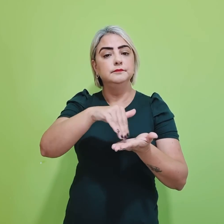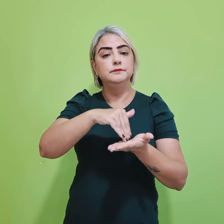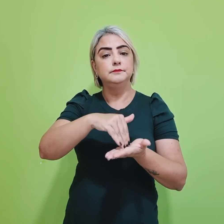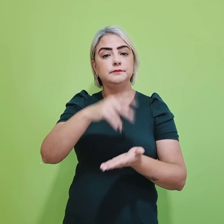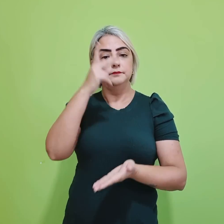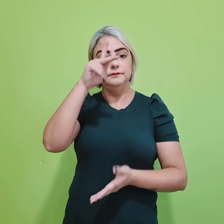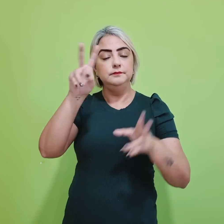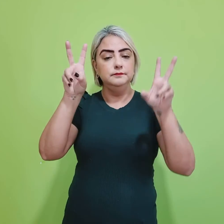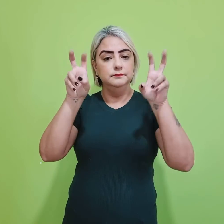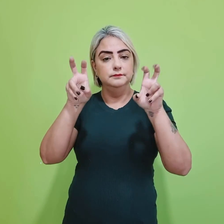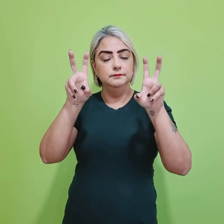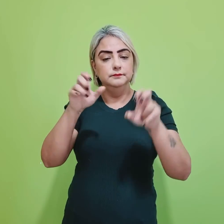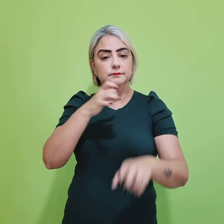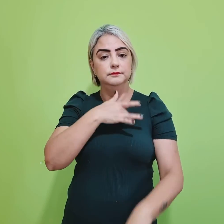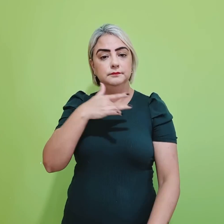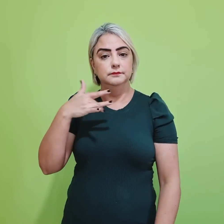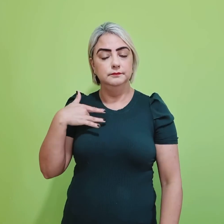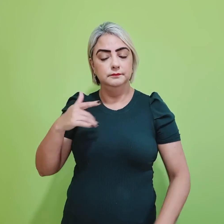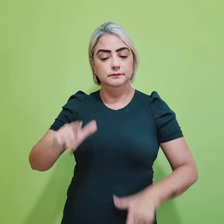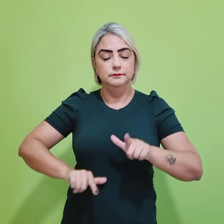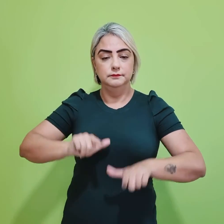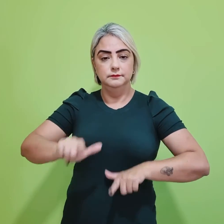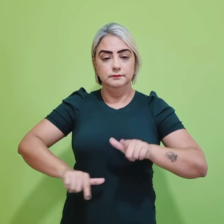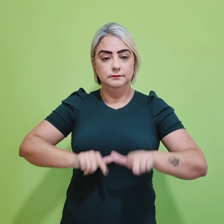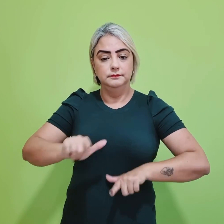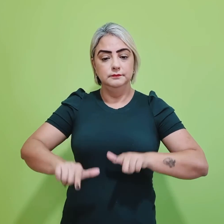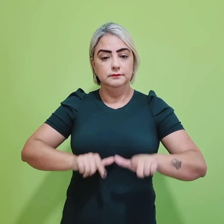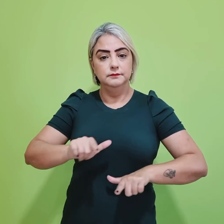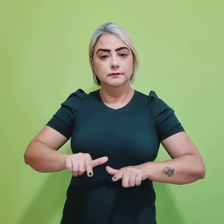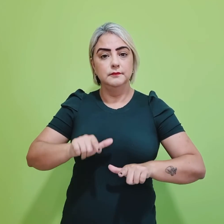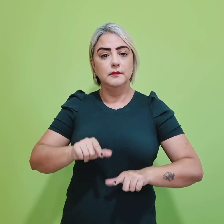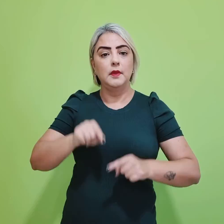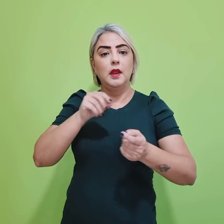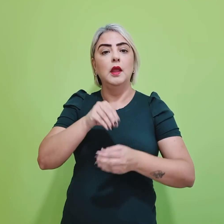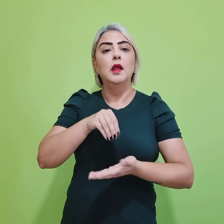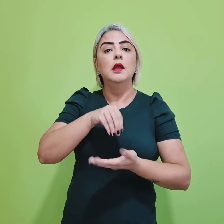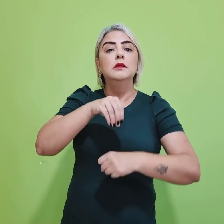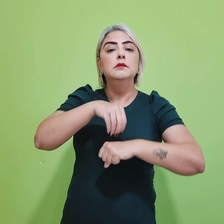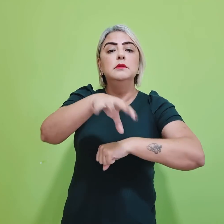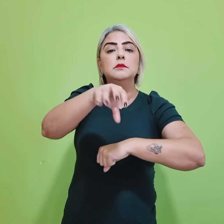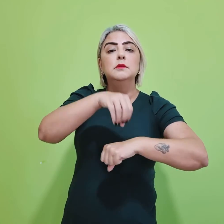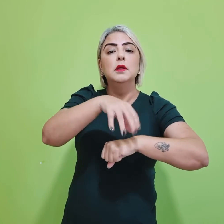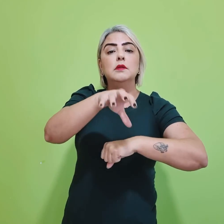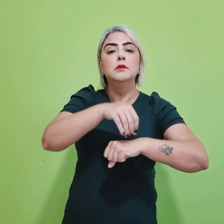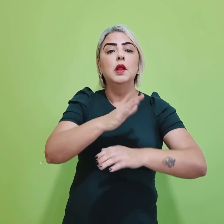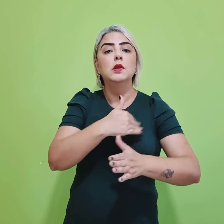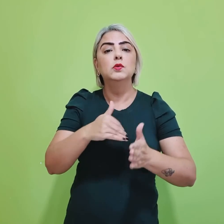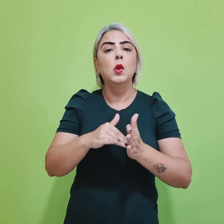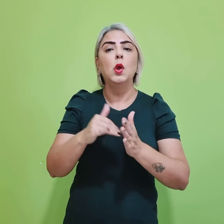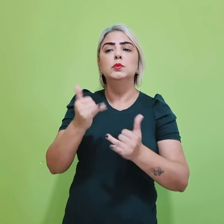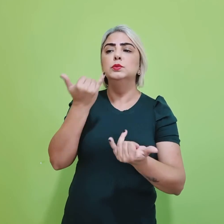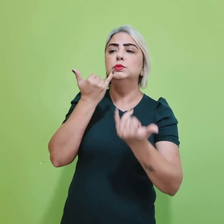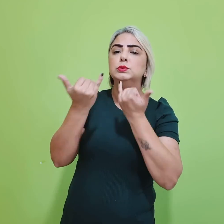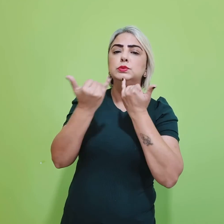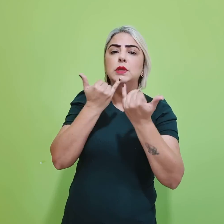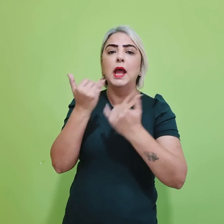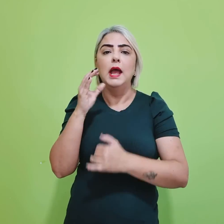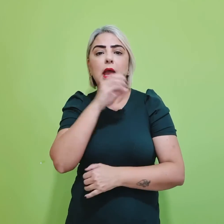Secretaria para Assuntos de Saúde do Trabalhador, disponibiliza todas as informações